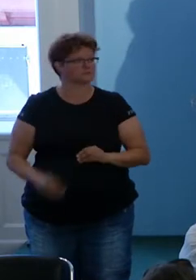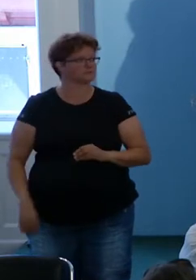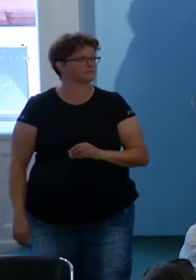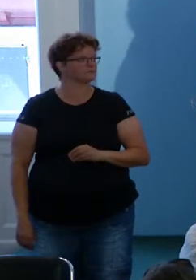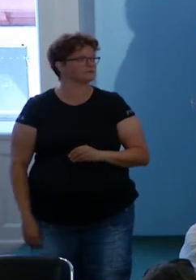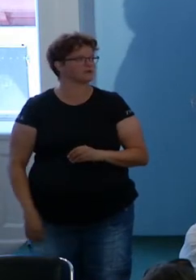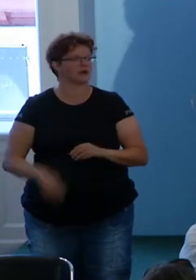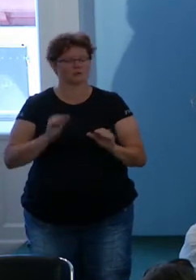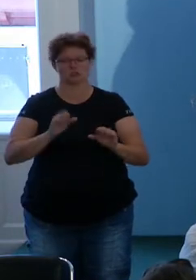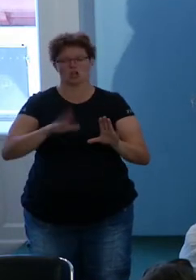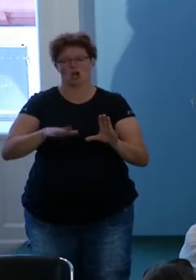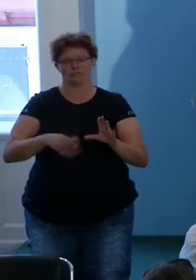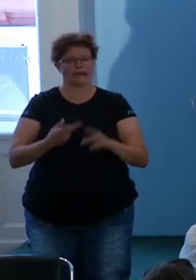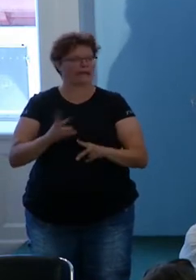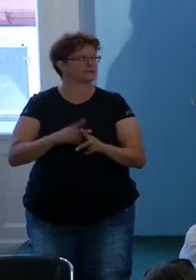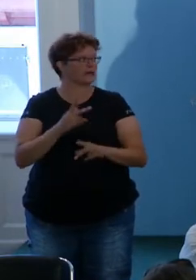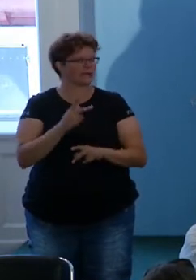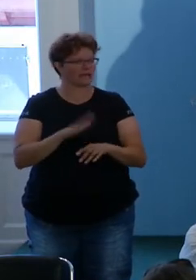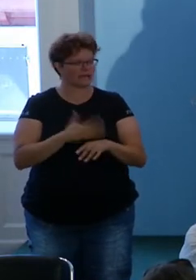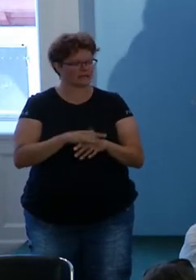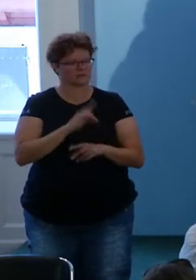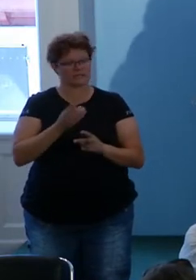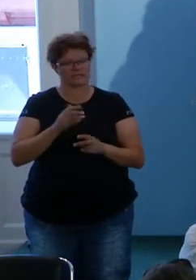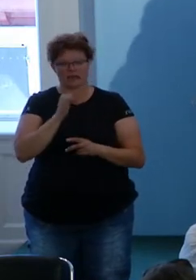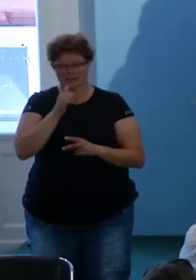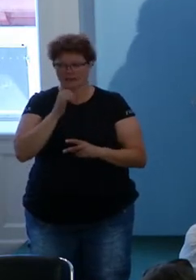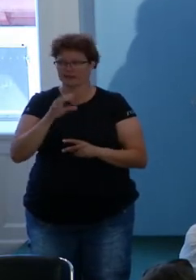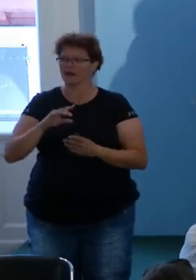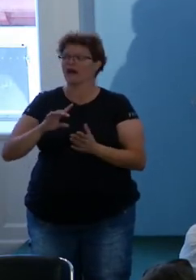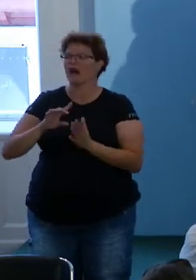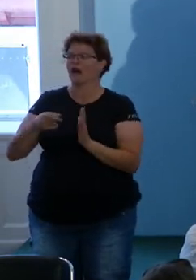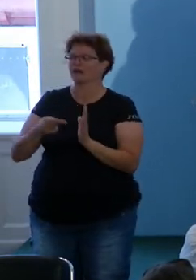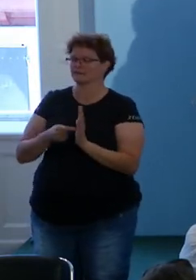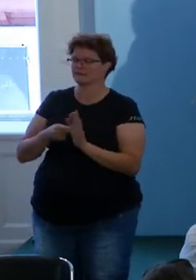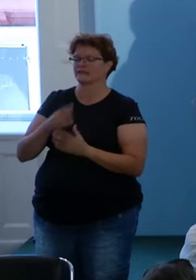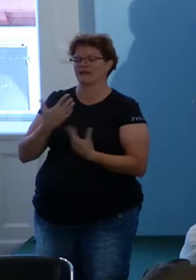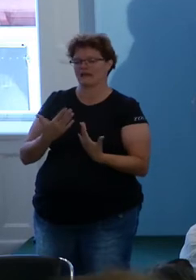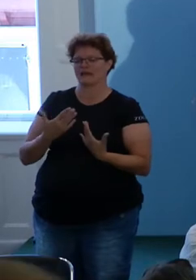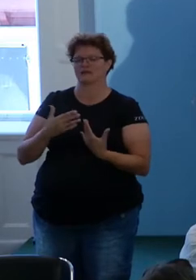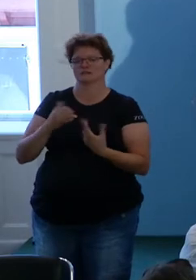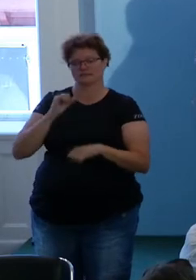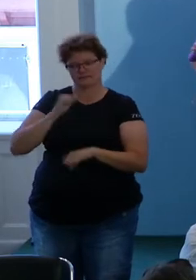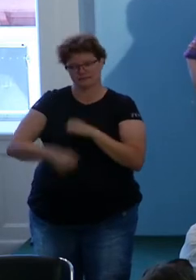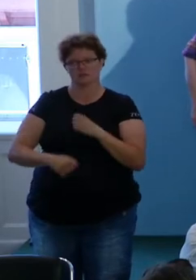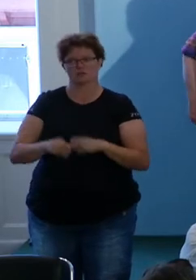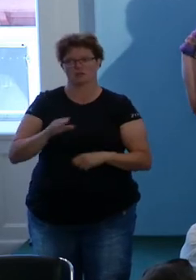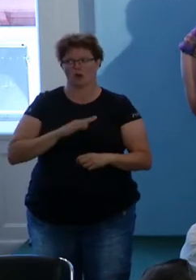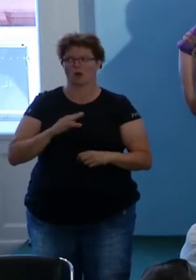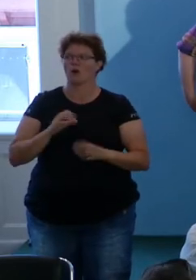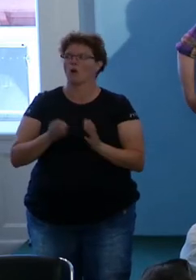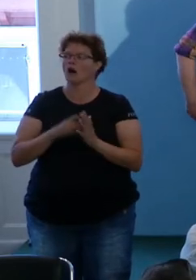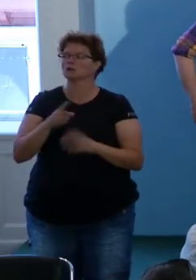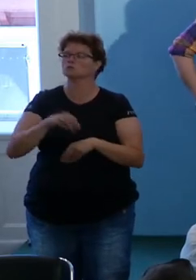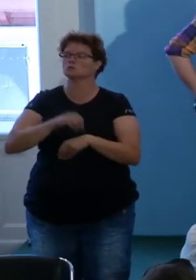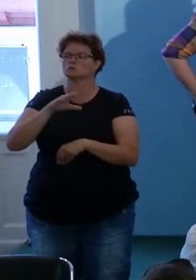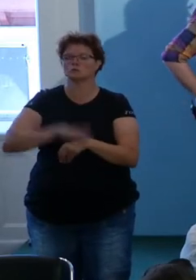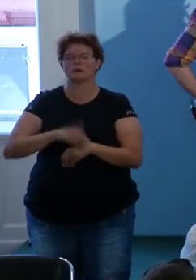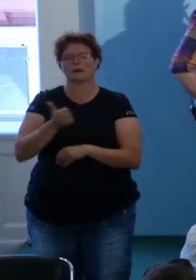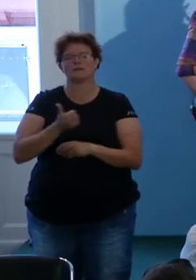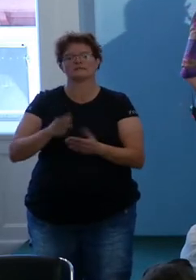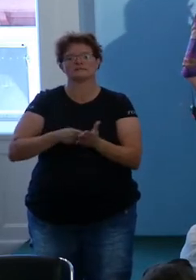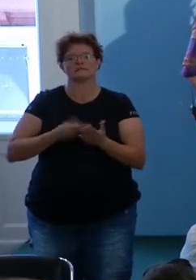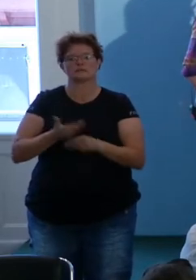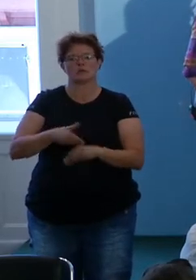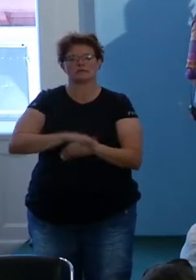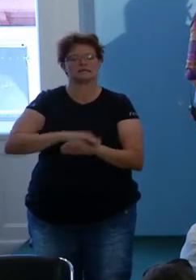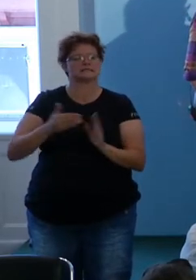Så behöver gasas på ytterligare. Ja. Katarina och sen Anders. Jag tror att centralisering är nödvändig av de sjukdomar som vi behöver